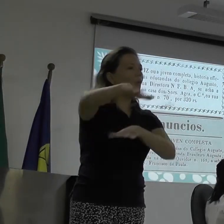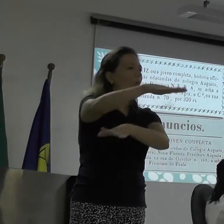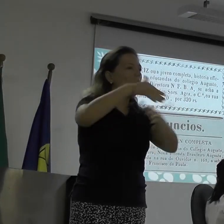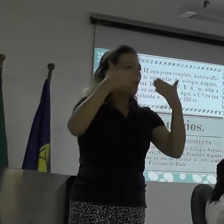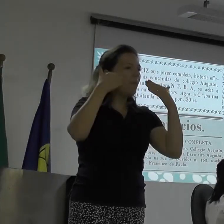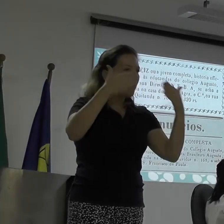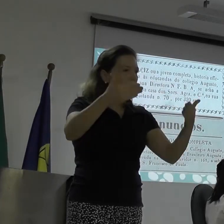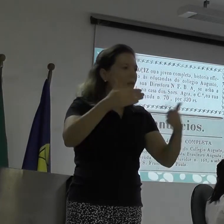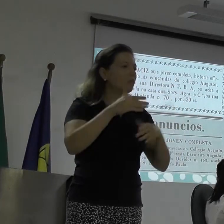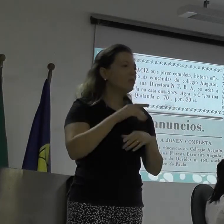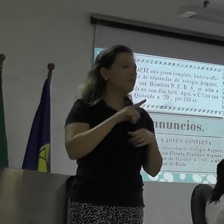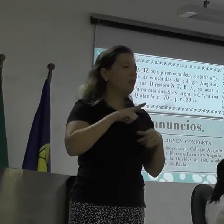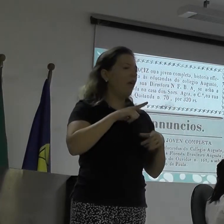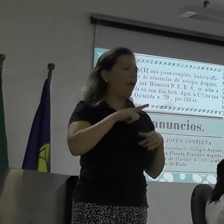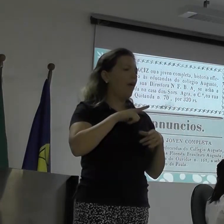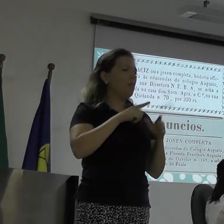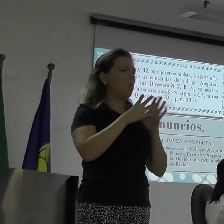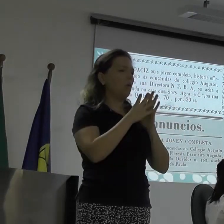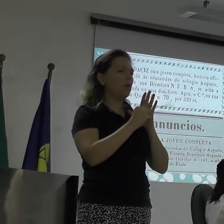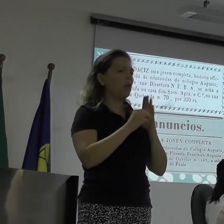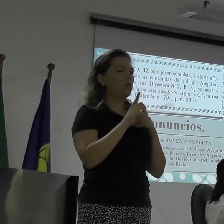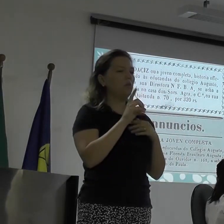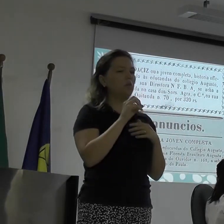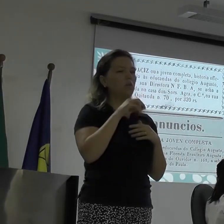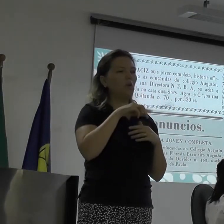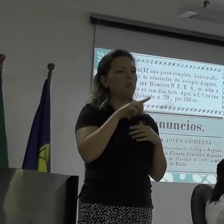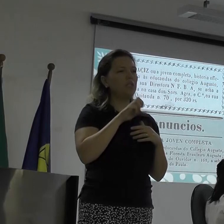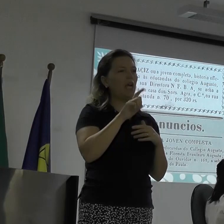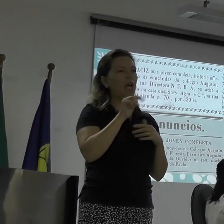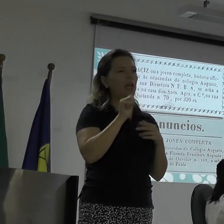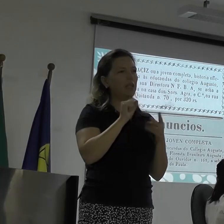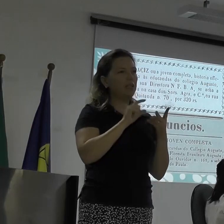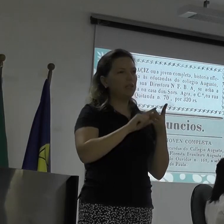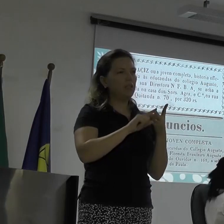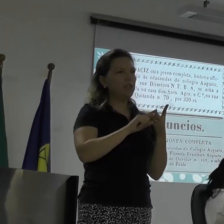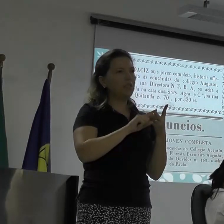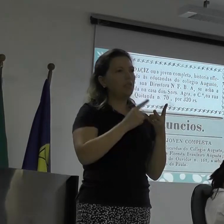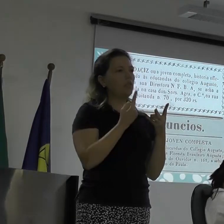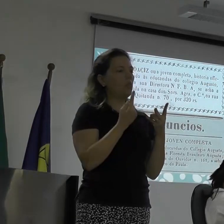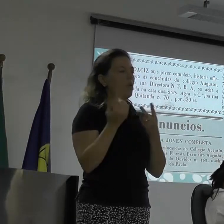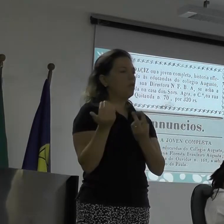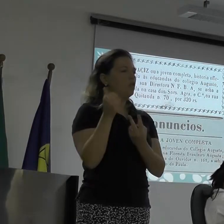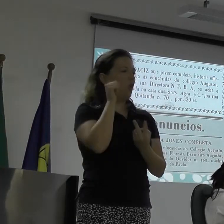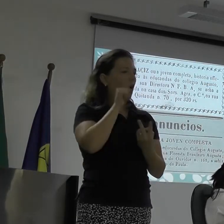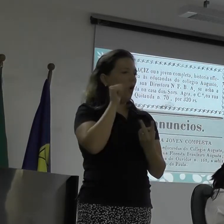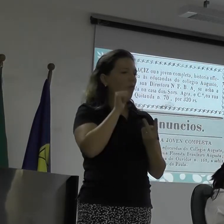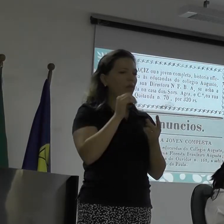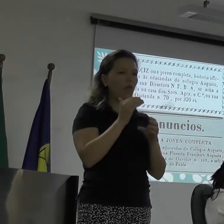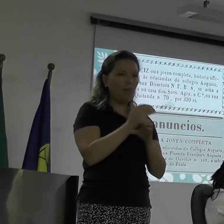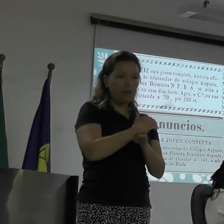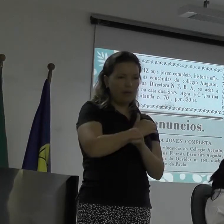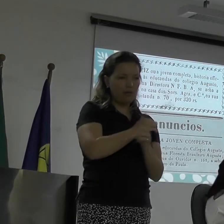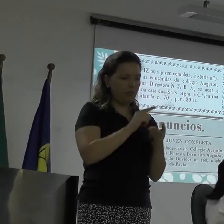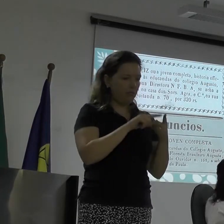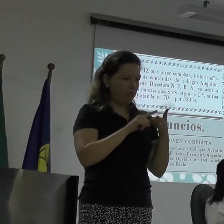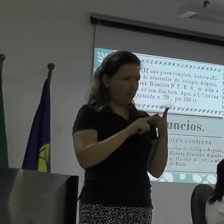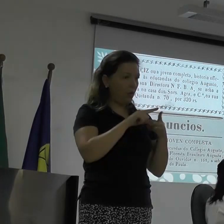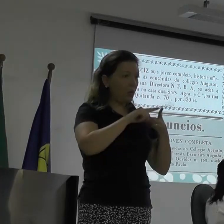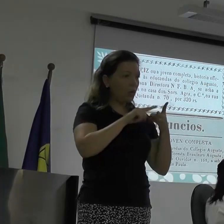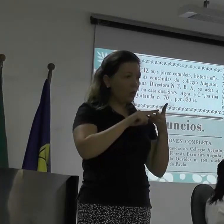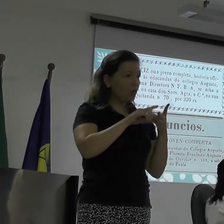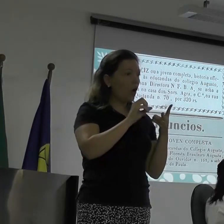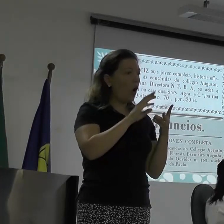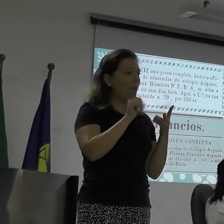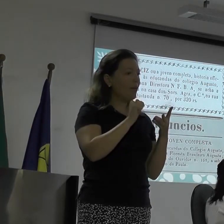ou O Modelo das Donzelas, e Darcis, ou A Jovem Completa. Essas obras foram consideradas por